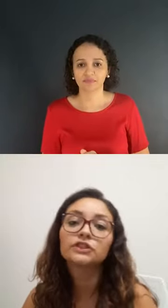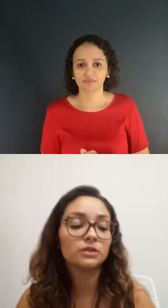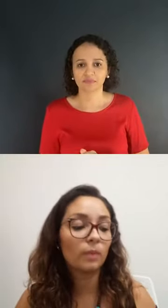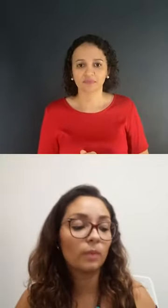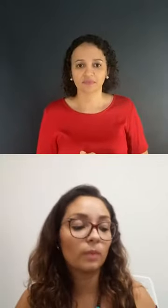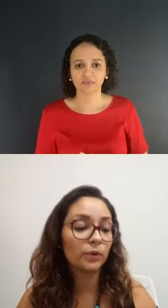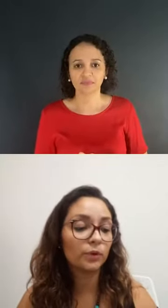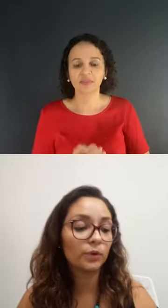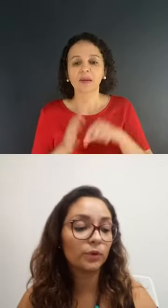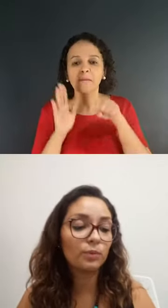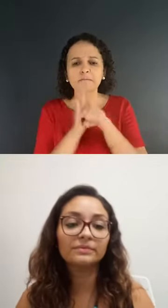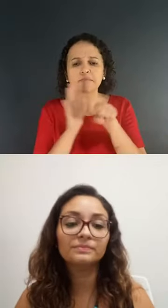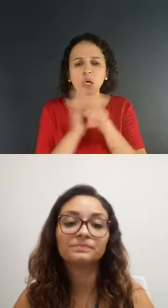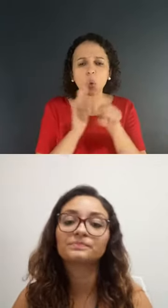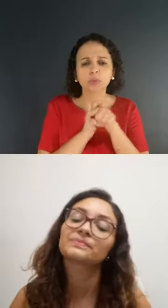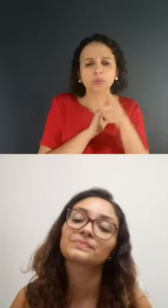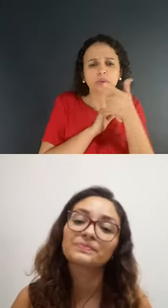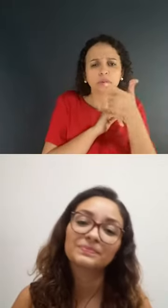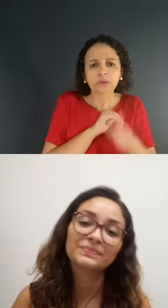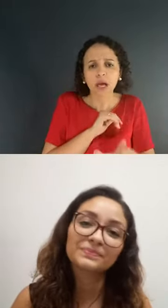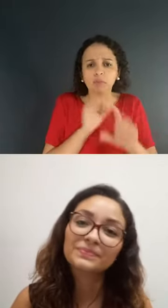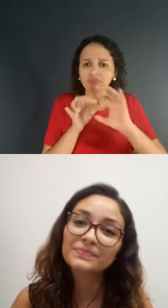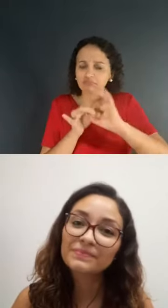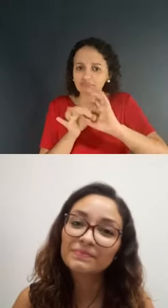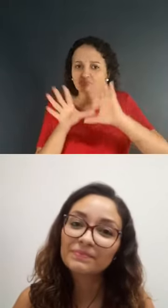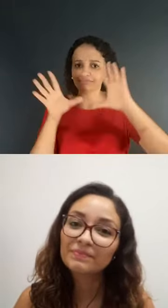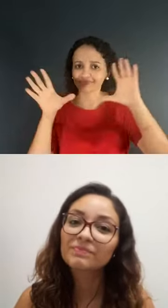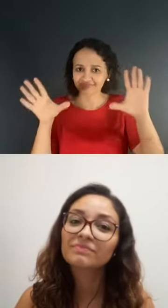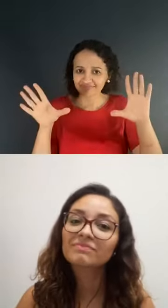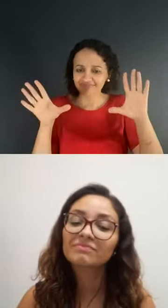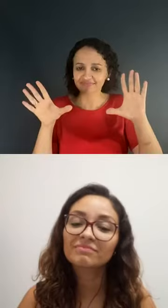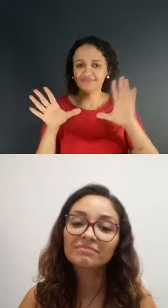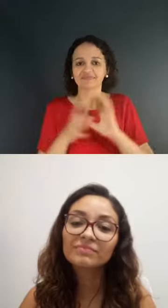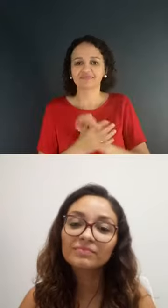Se tiver mais uma pergunta.